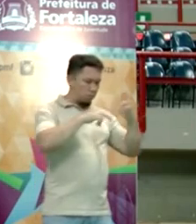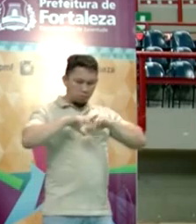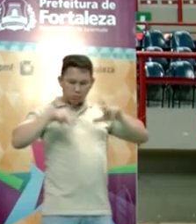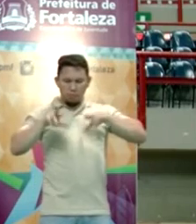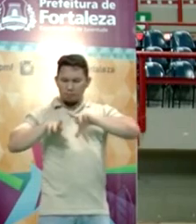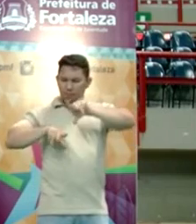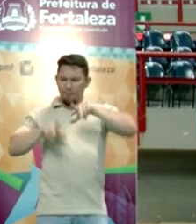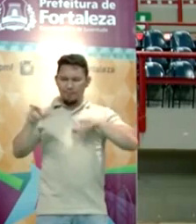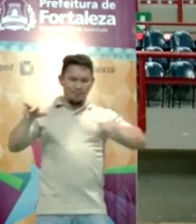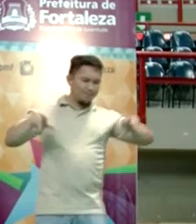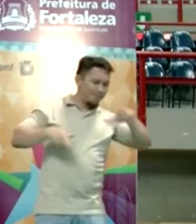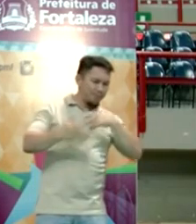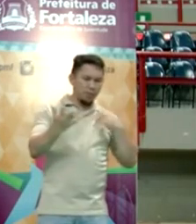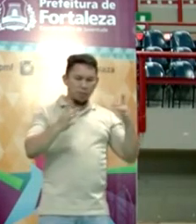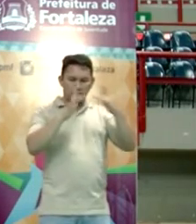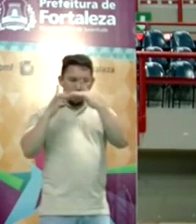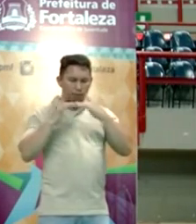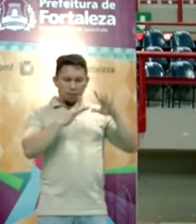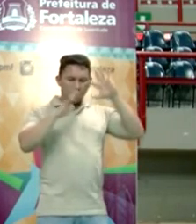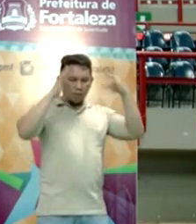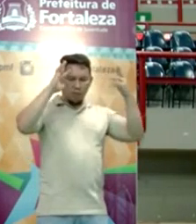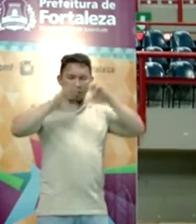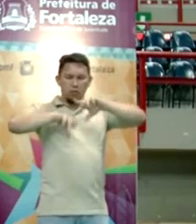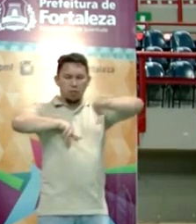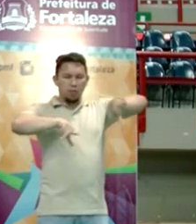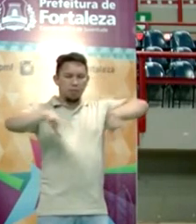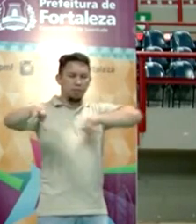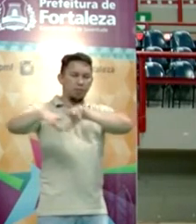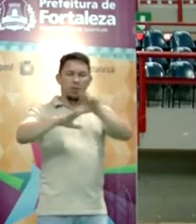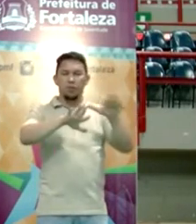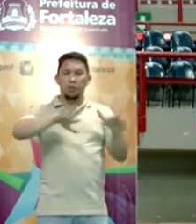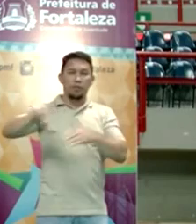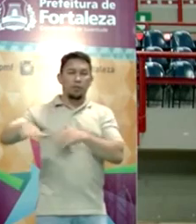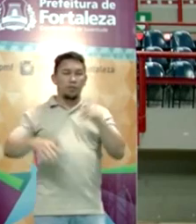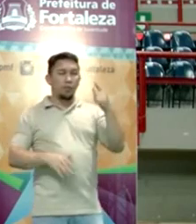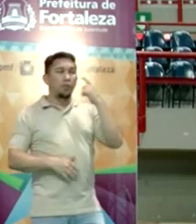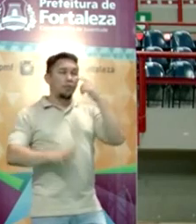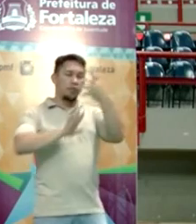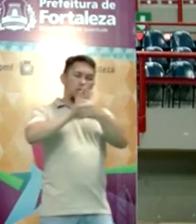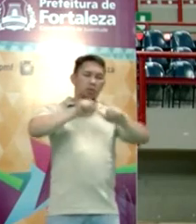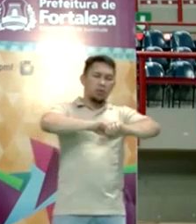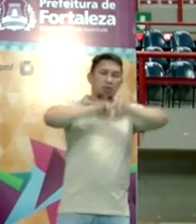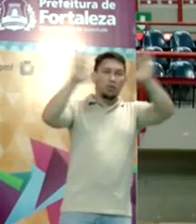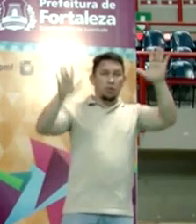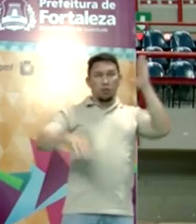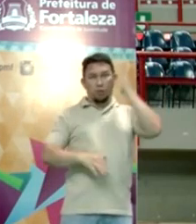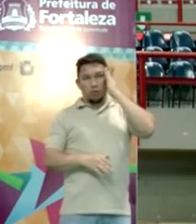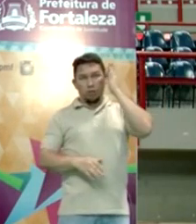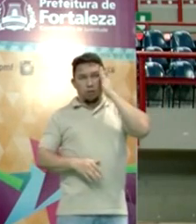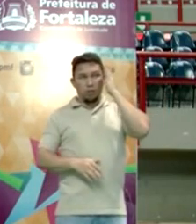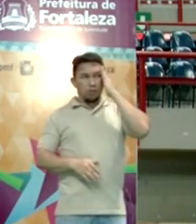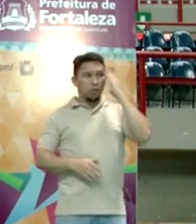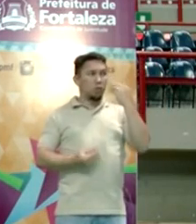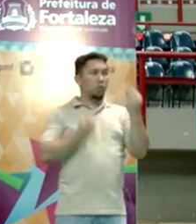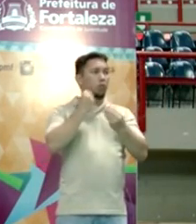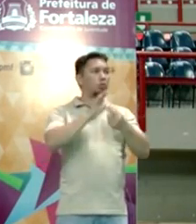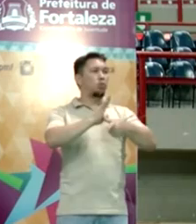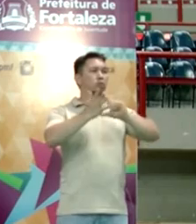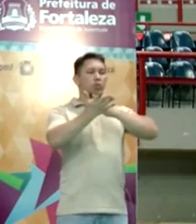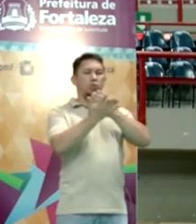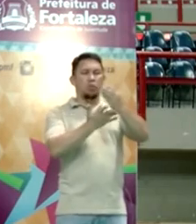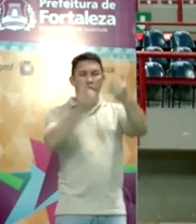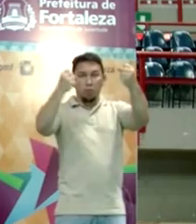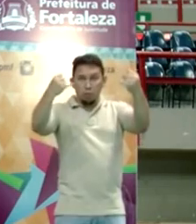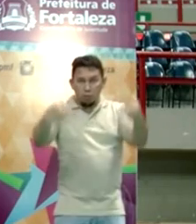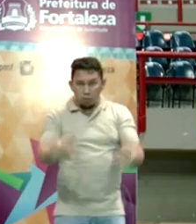mesmos caminhos e tomarão as mesmas decisões. Esse texto ficou mais claro com aquilo que eu falei no